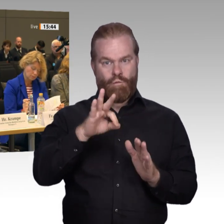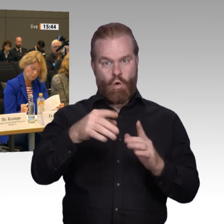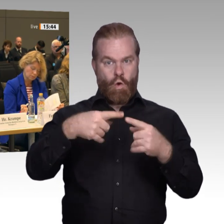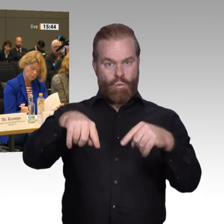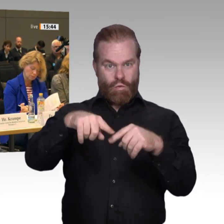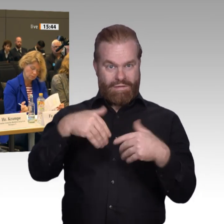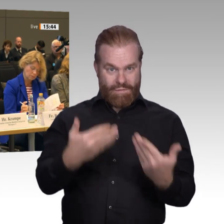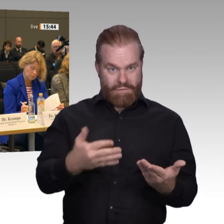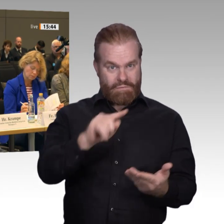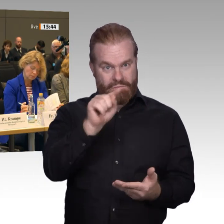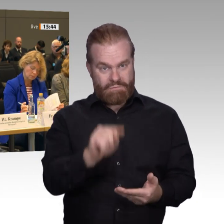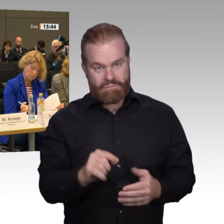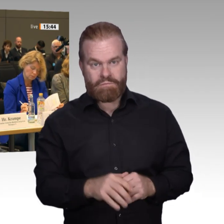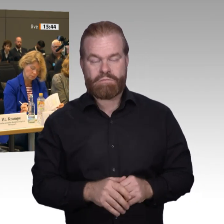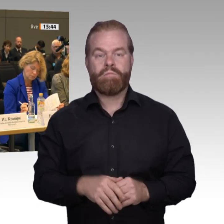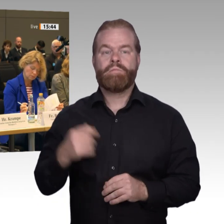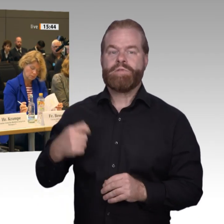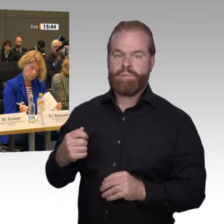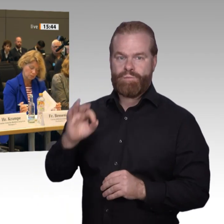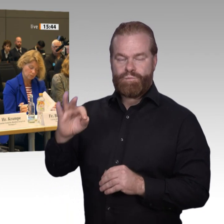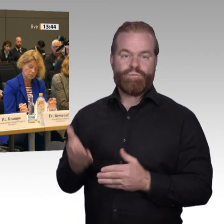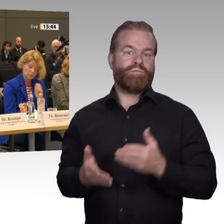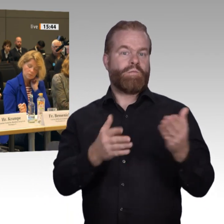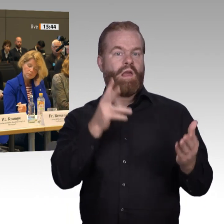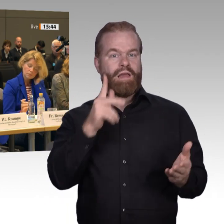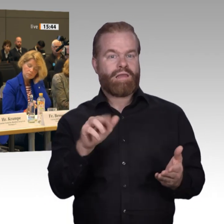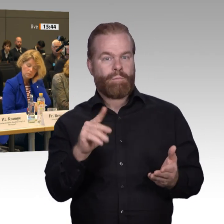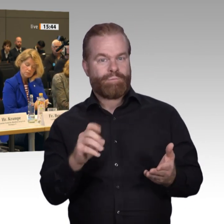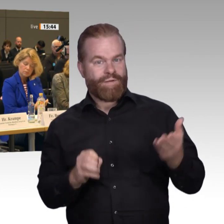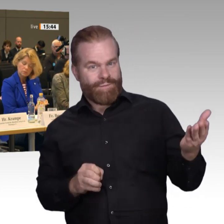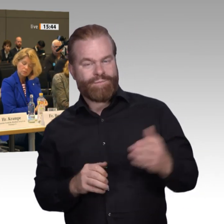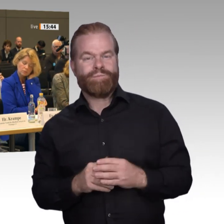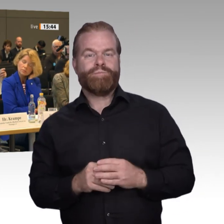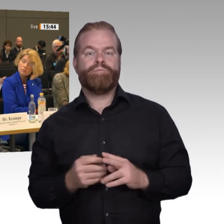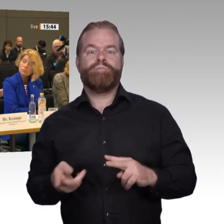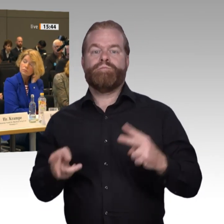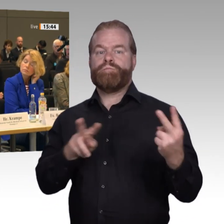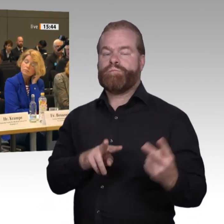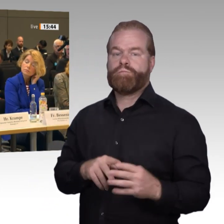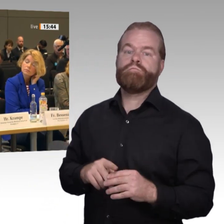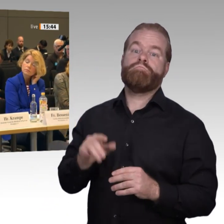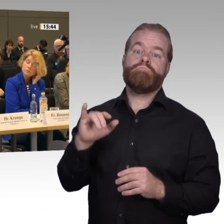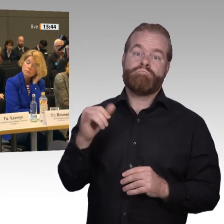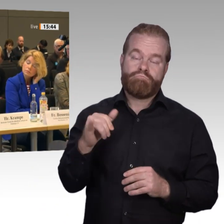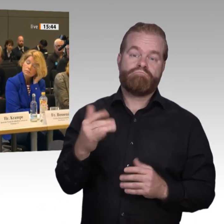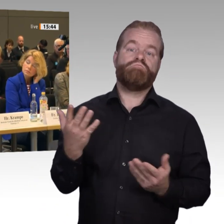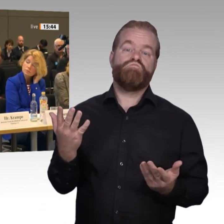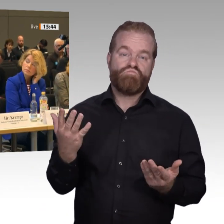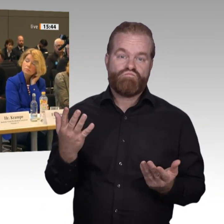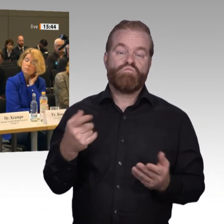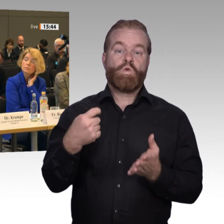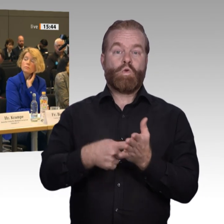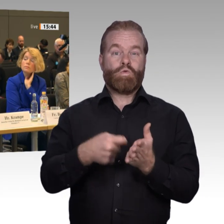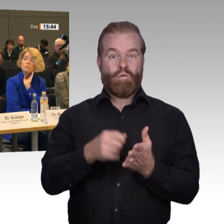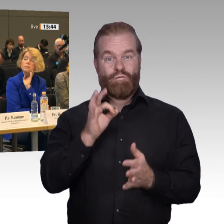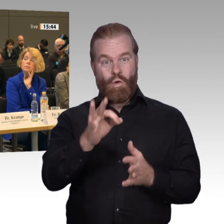Die Kosten der Kommunen würde ich erwarten, dass sie sich daraus geben, aus dem Wegfall